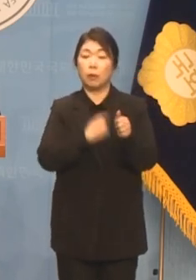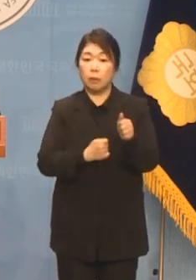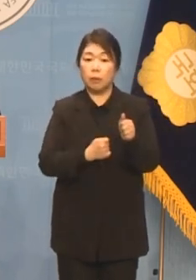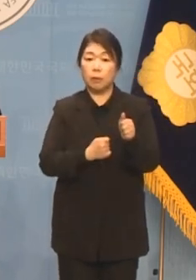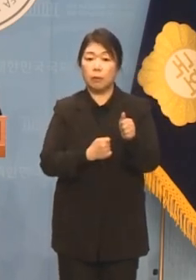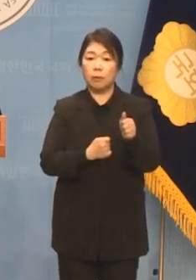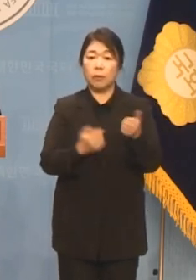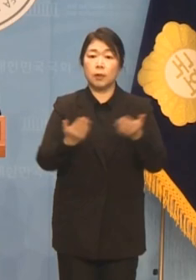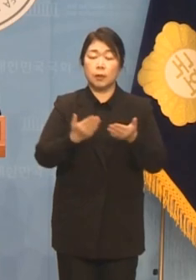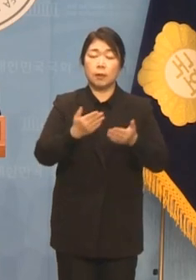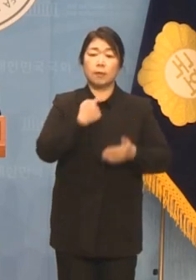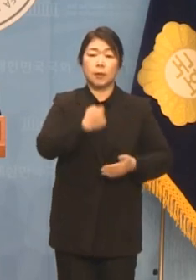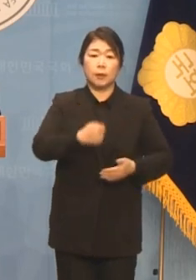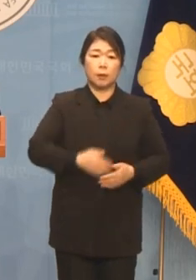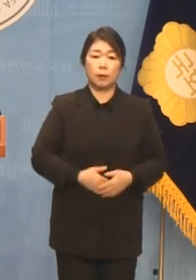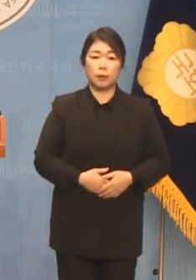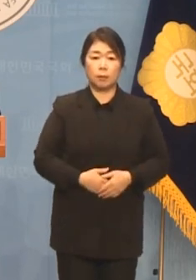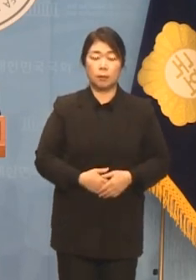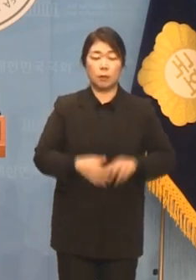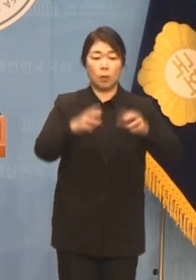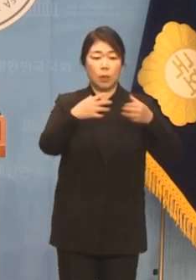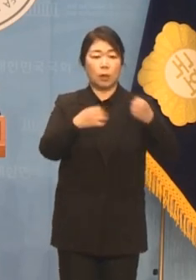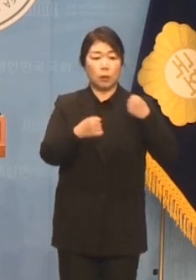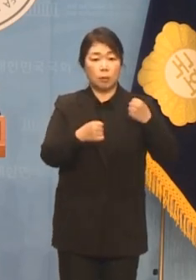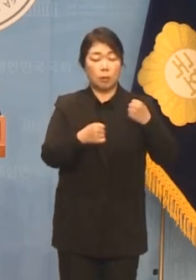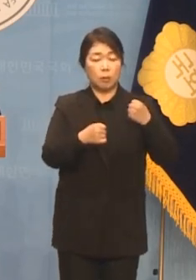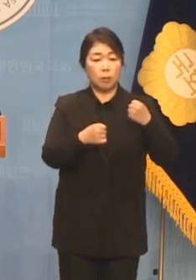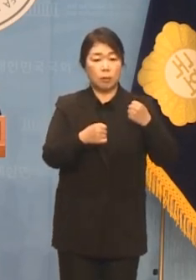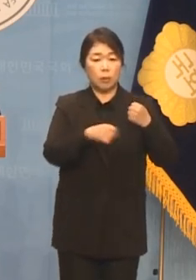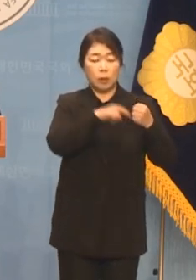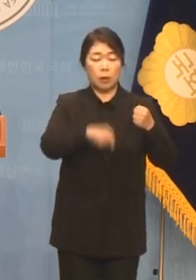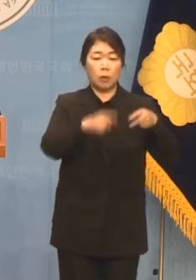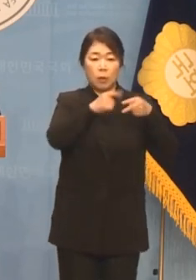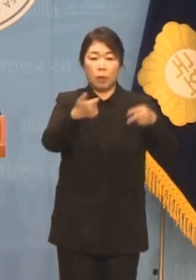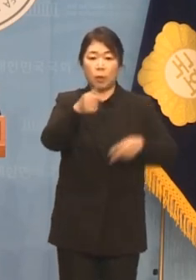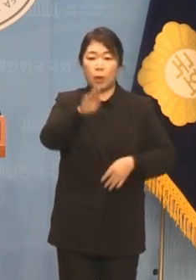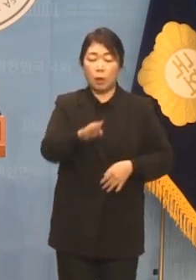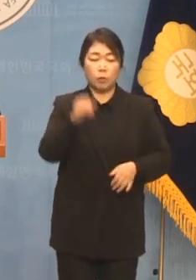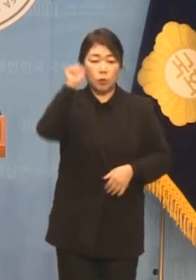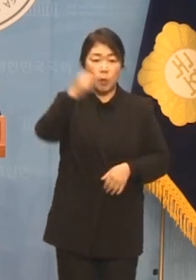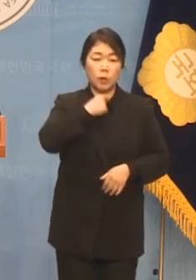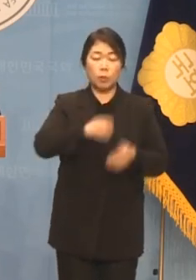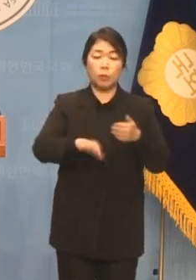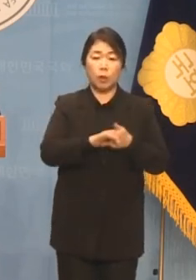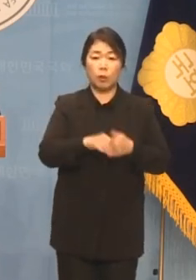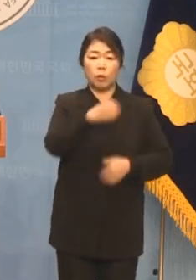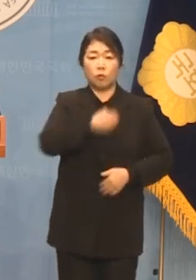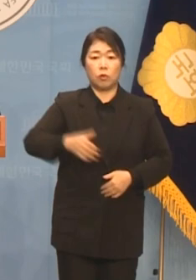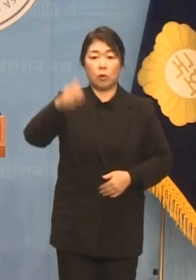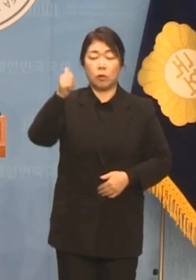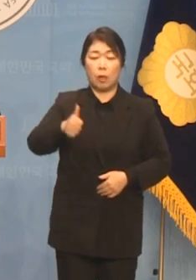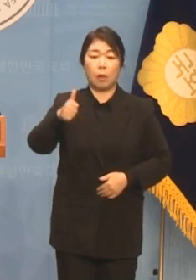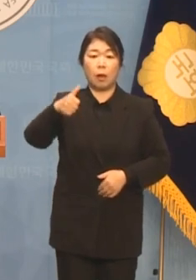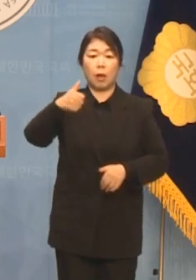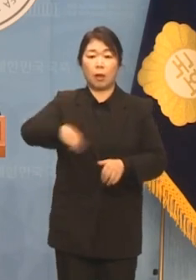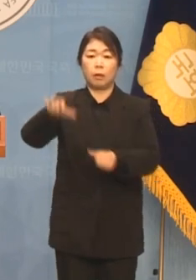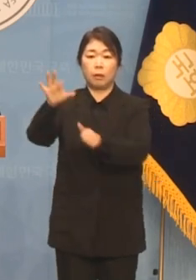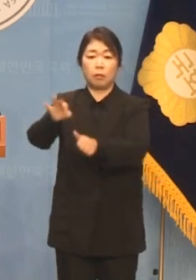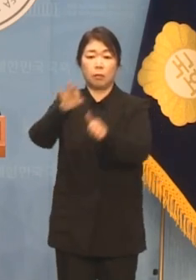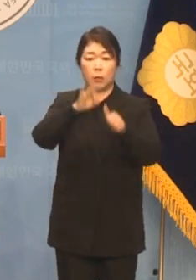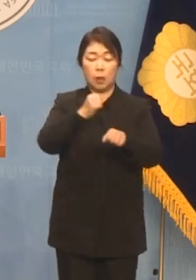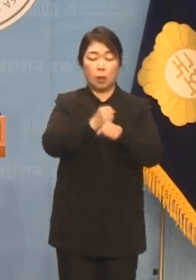일했습니다 국민의 임에서 서대문구 갑에 출마하려면 현직 서대문구 구청장의 아들을 채용해야